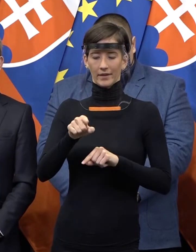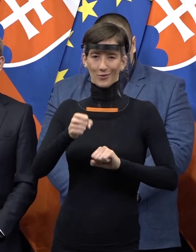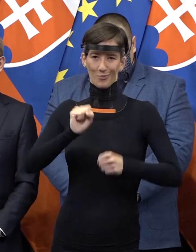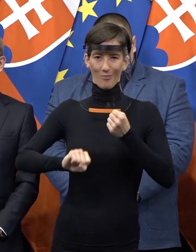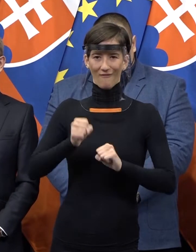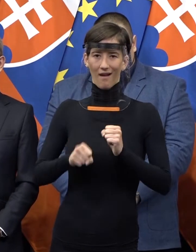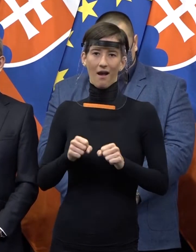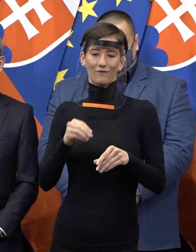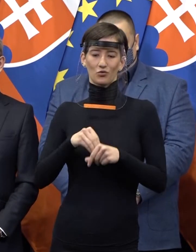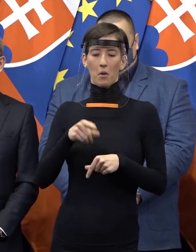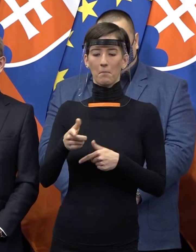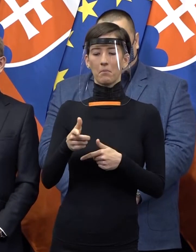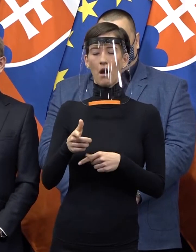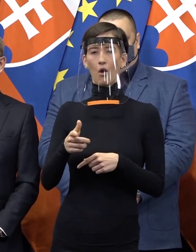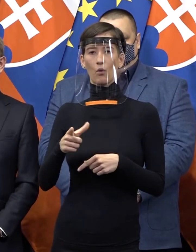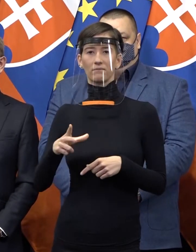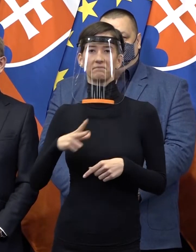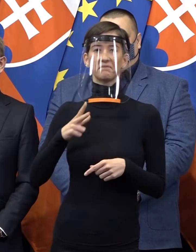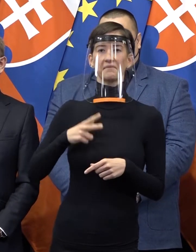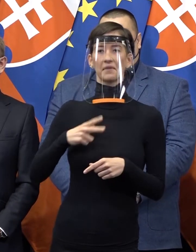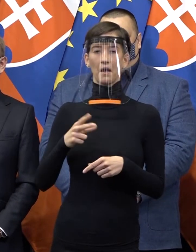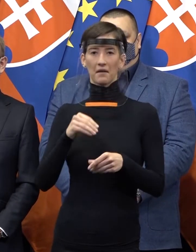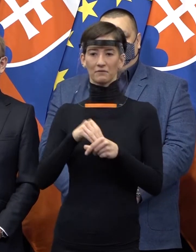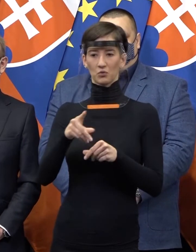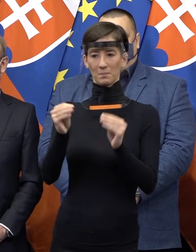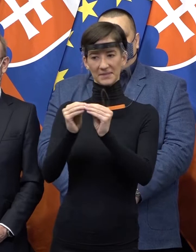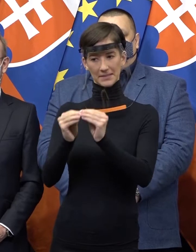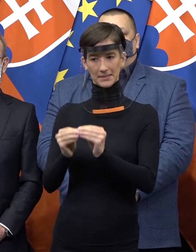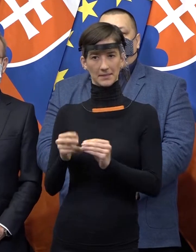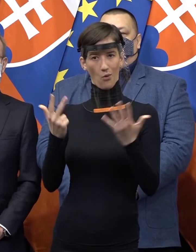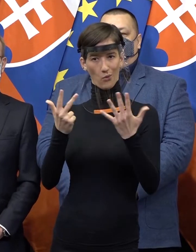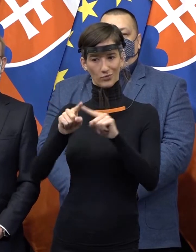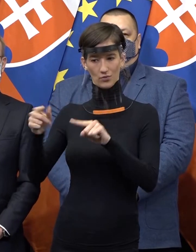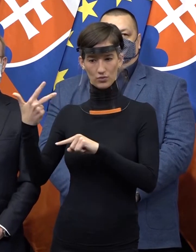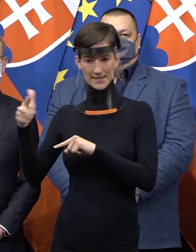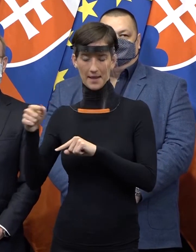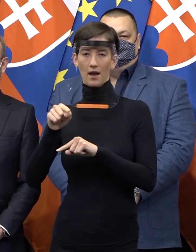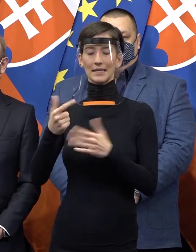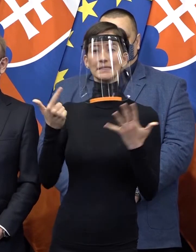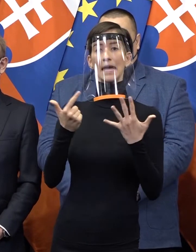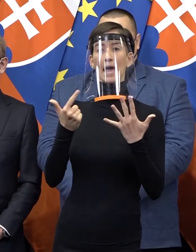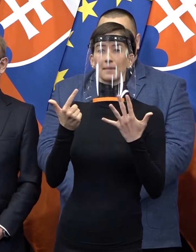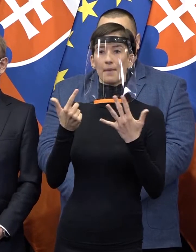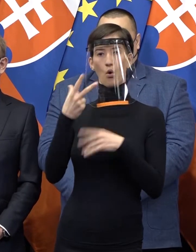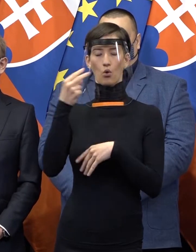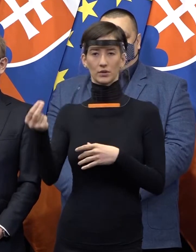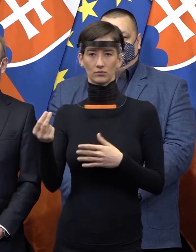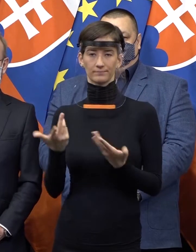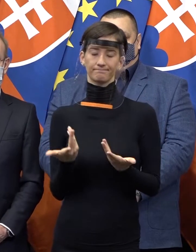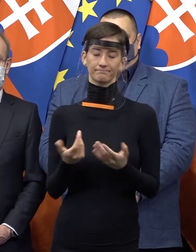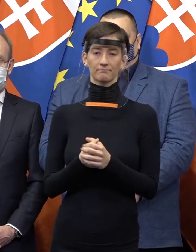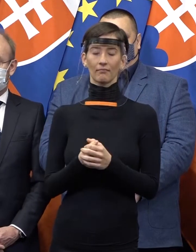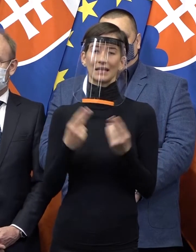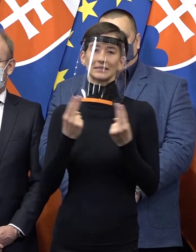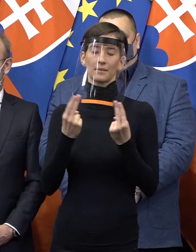akí sú oni frajeri, keď jednoducho obišli systém. V dnešnej dobe sociálnych sietí sa možno budú aj pri tom fotiť a videjka natáčať, že